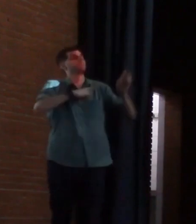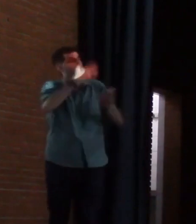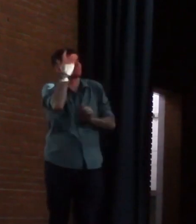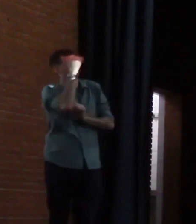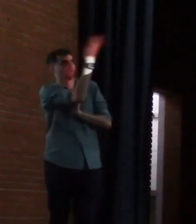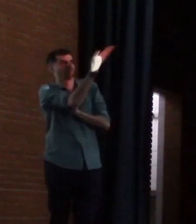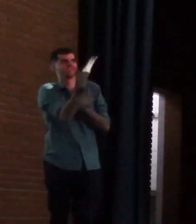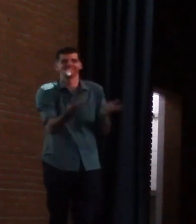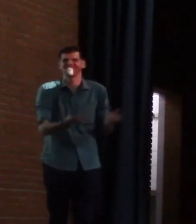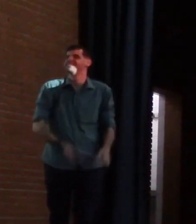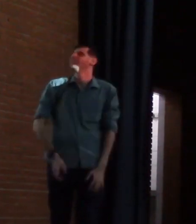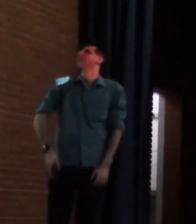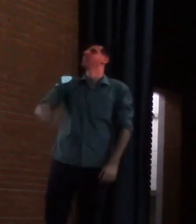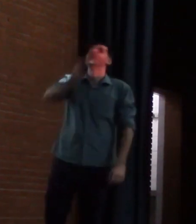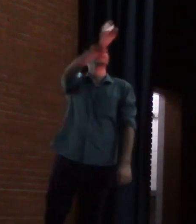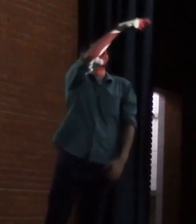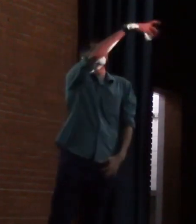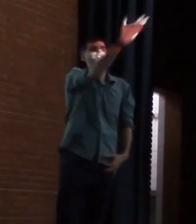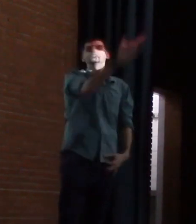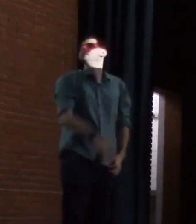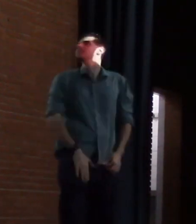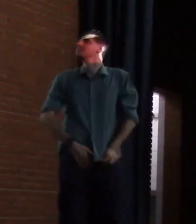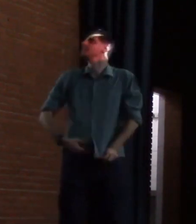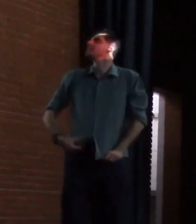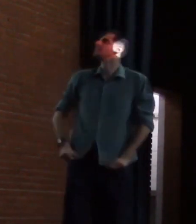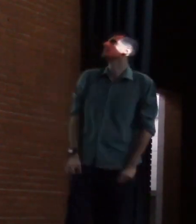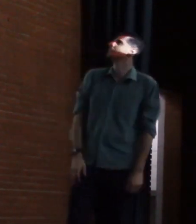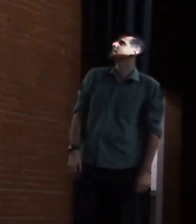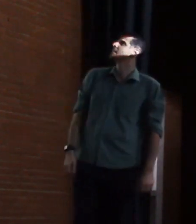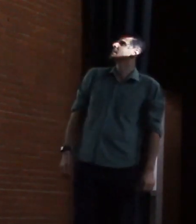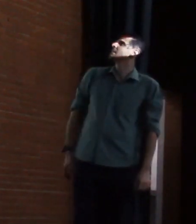ele consegue perceber que tem alguém tocando a campainha. Próximo, por favor.